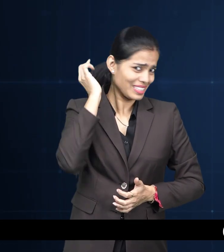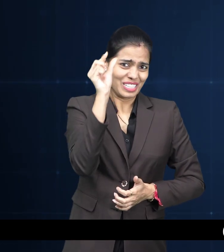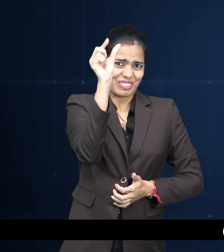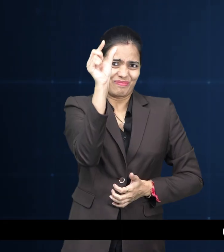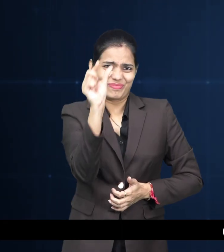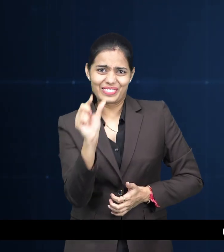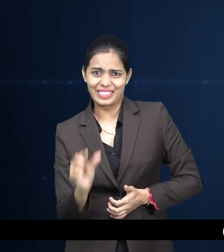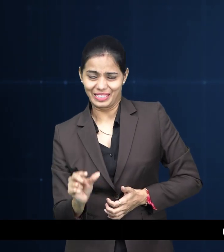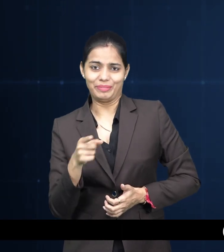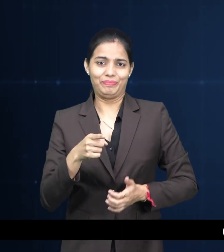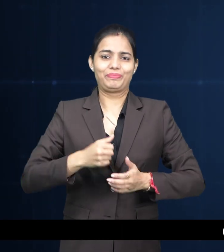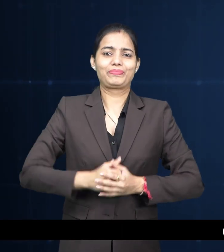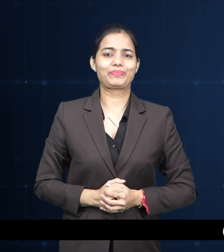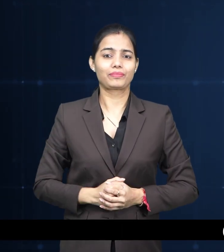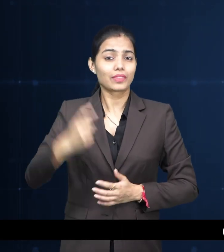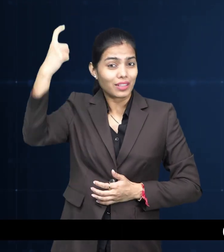முதுகெலும்பு,